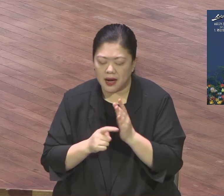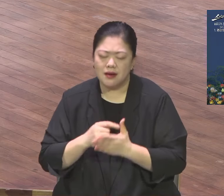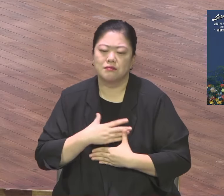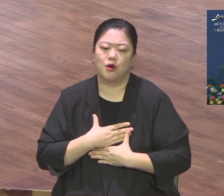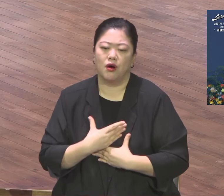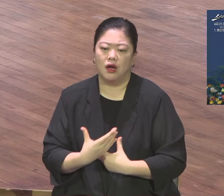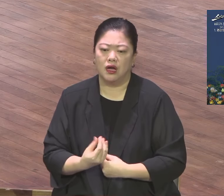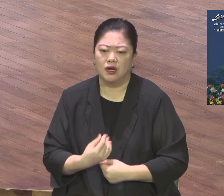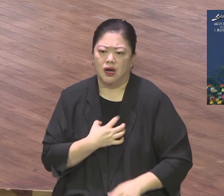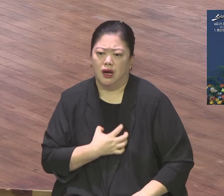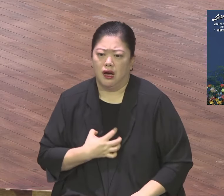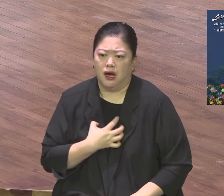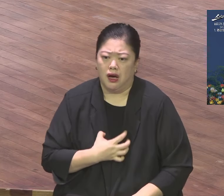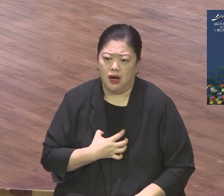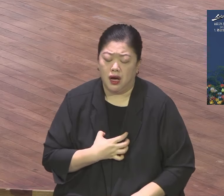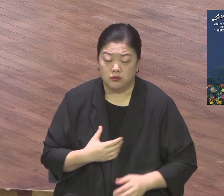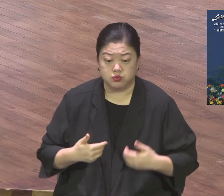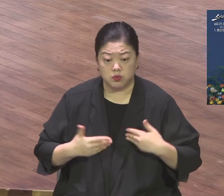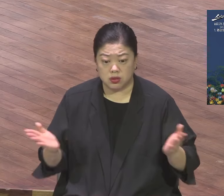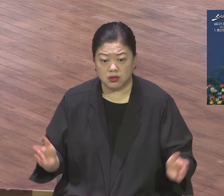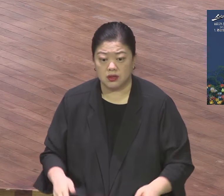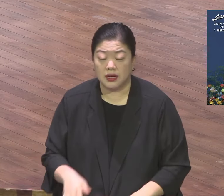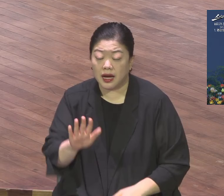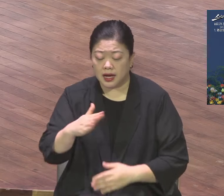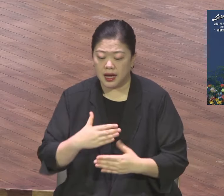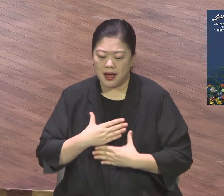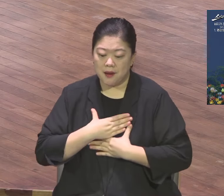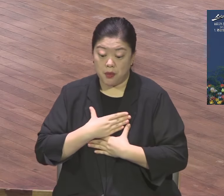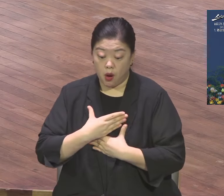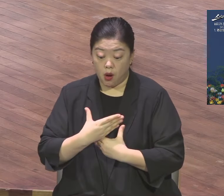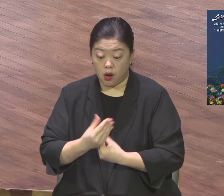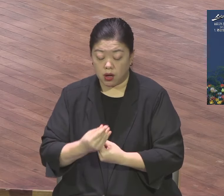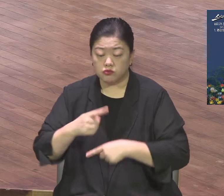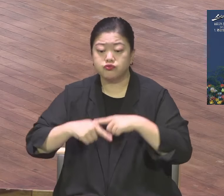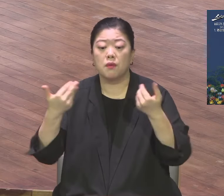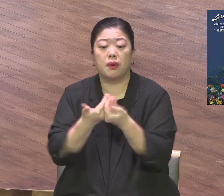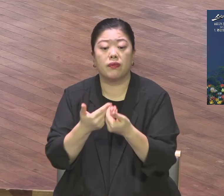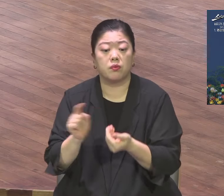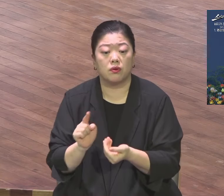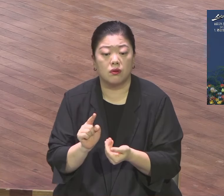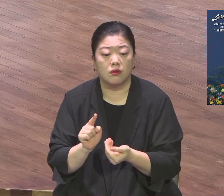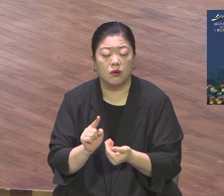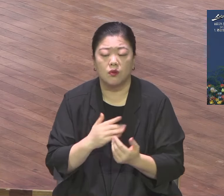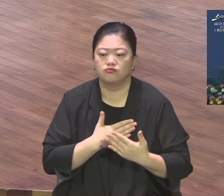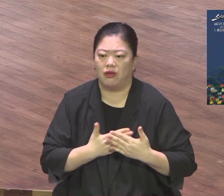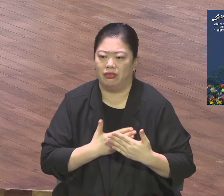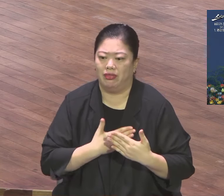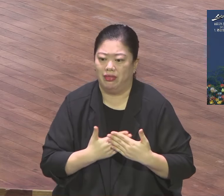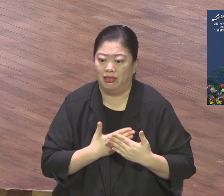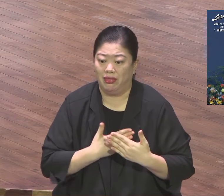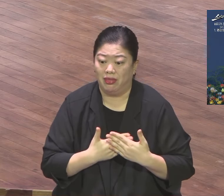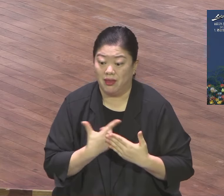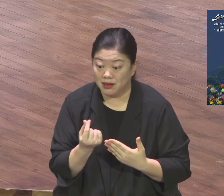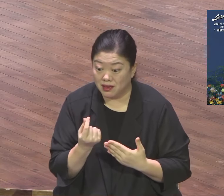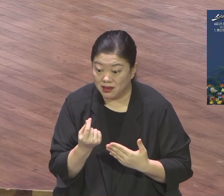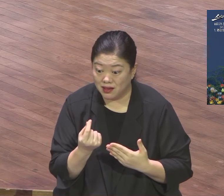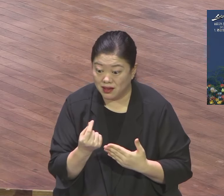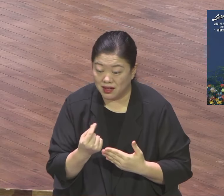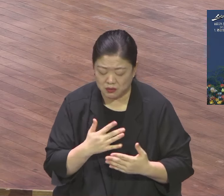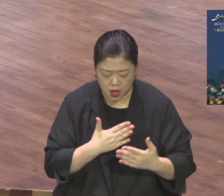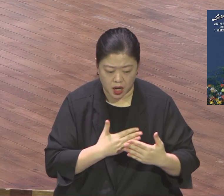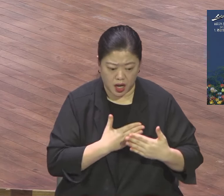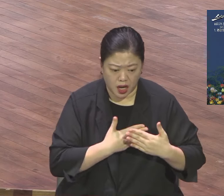평강이에요. 평강 반대가 뭐예요? 불안입니다. 심지가 견고하지 않으니 갈 때 같이